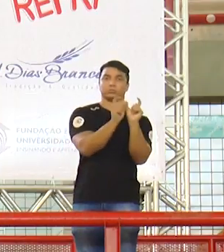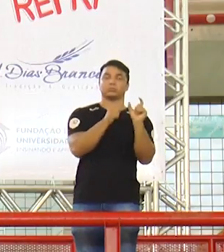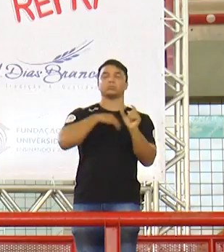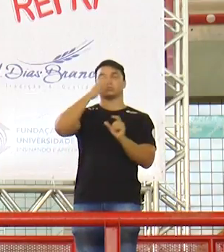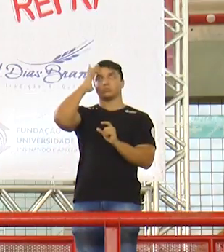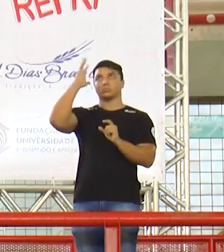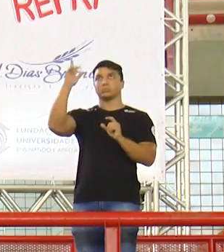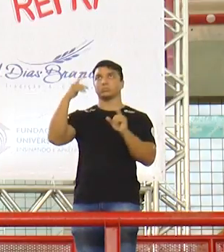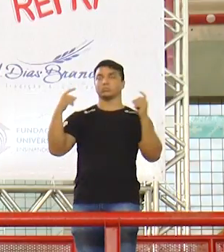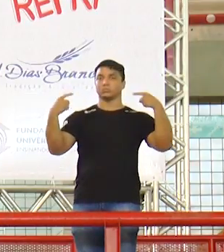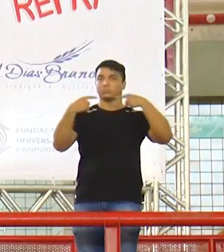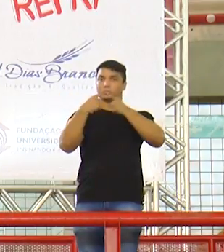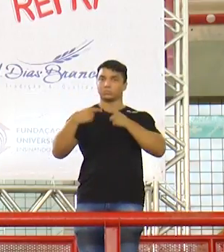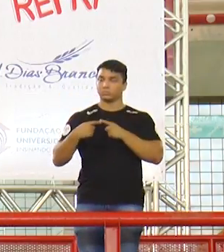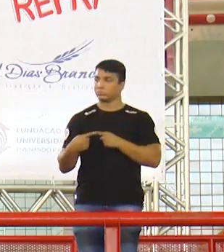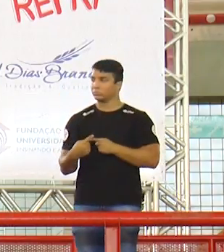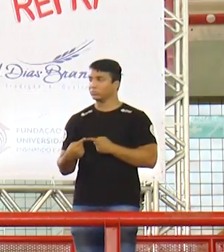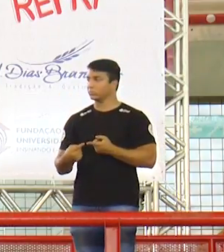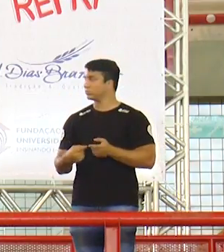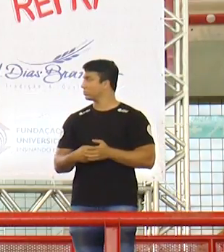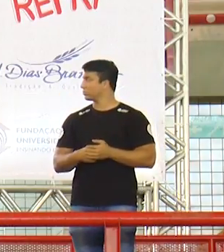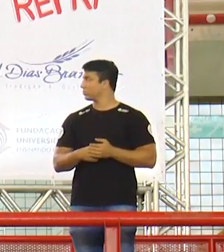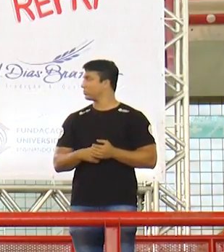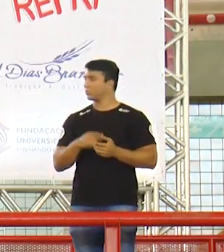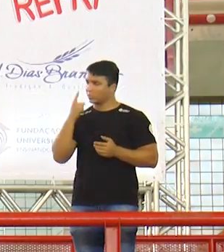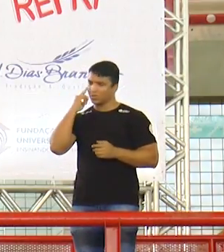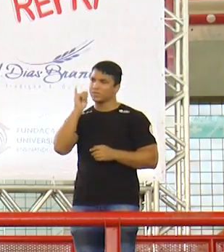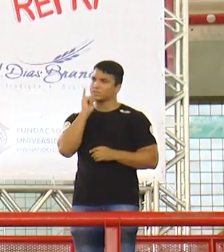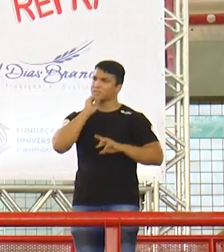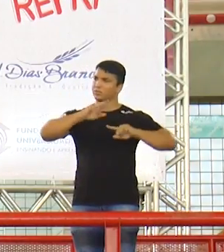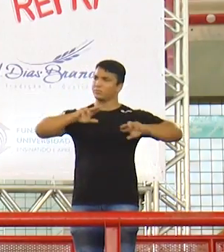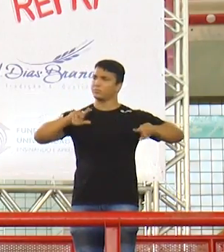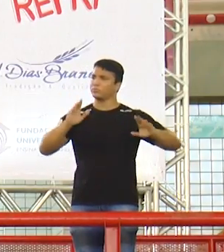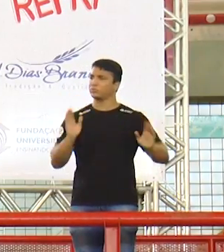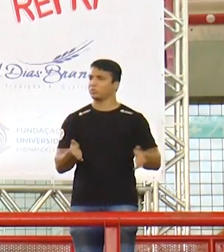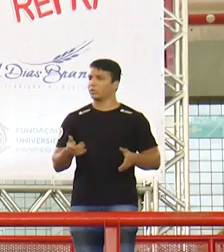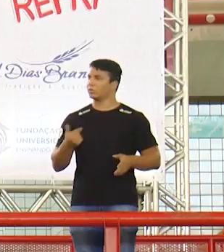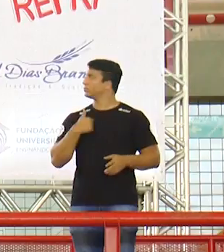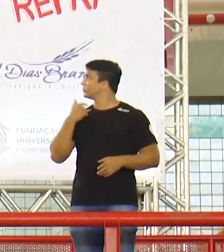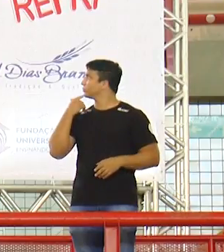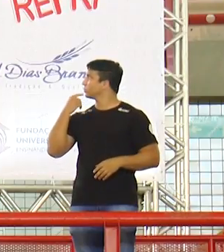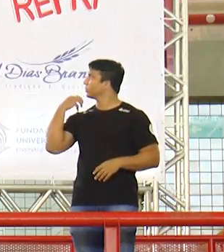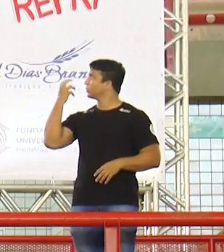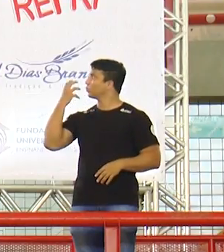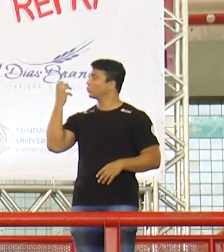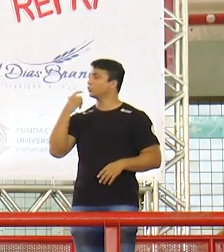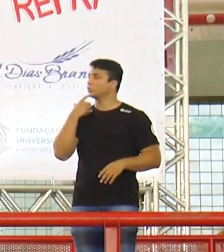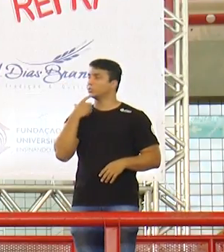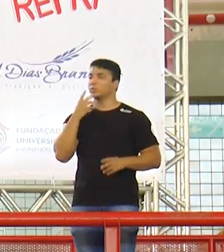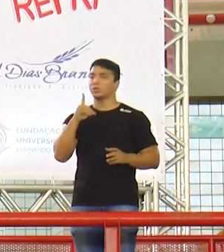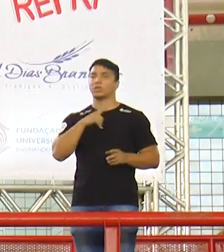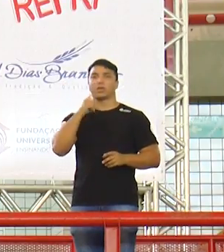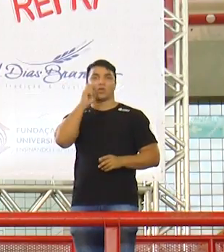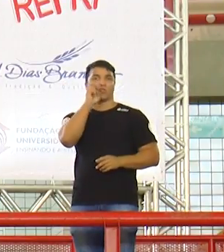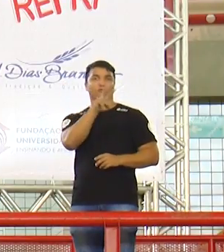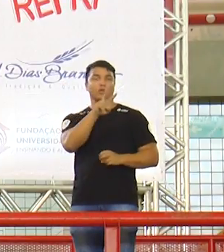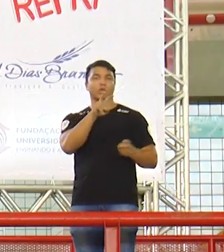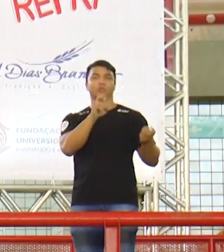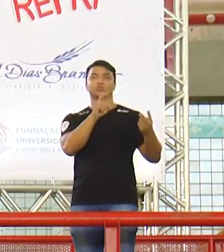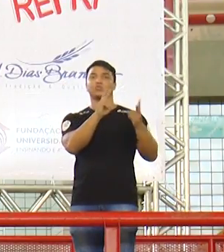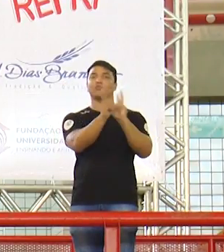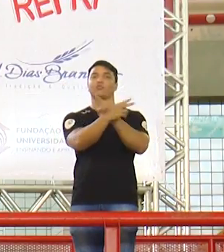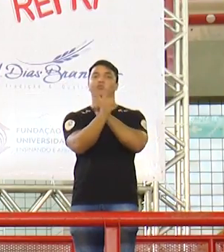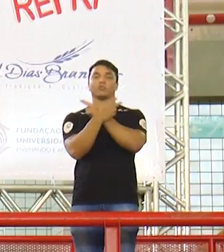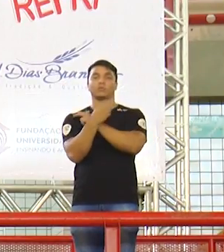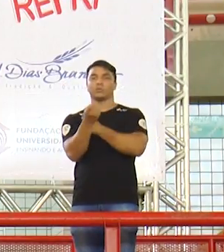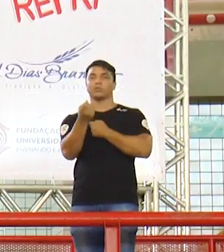criando uma imagem para o leitor. Eu dei aqui vários exemplos, né? Aqui no trechinho da canção, vejo vir vindo